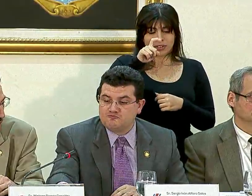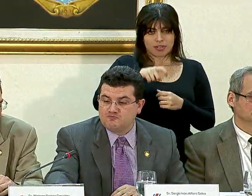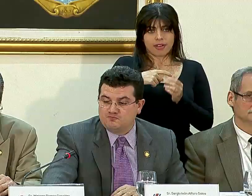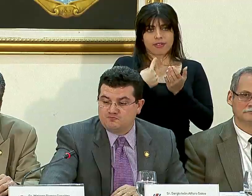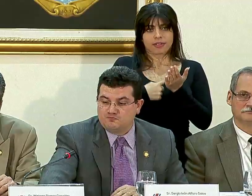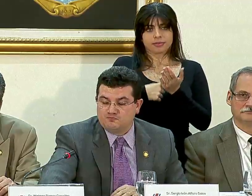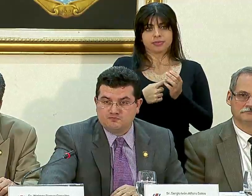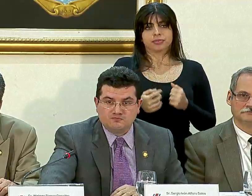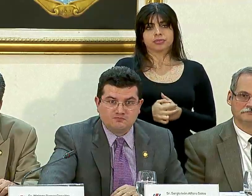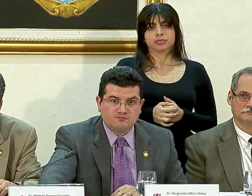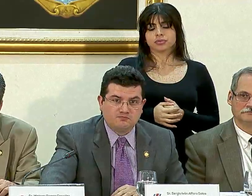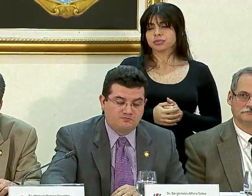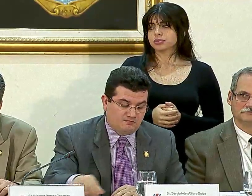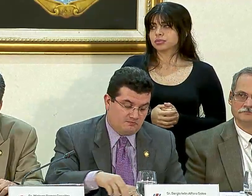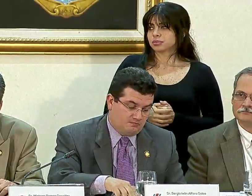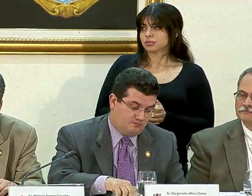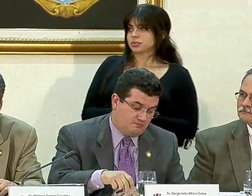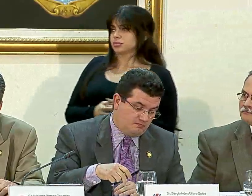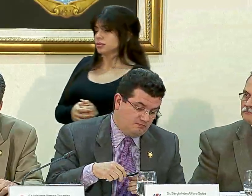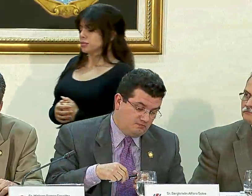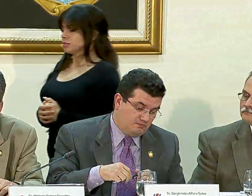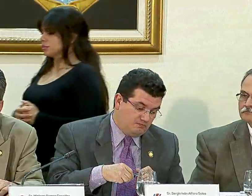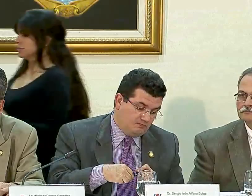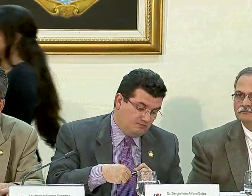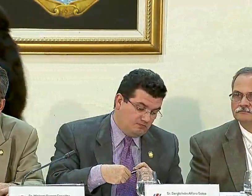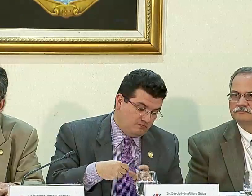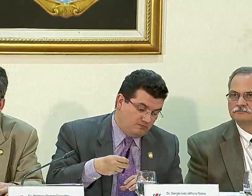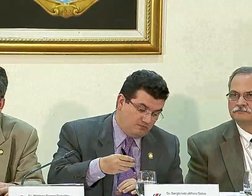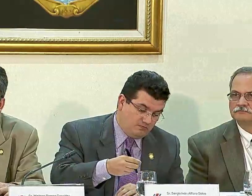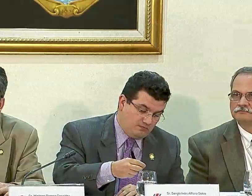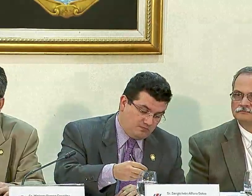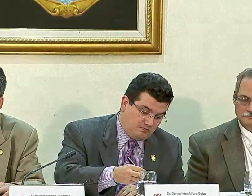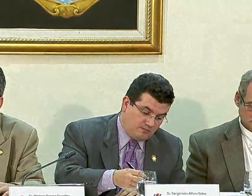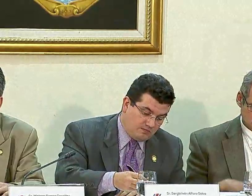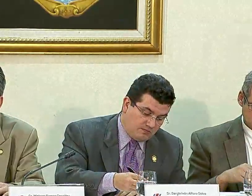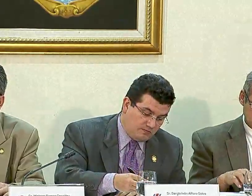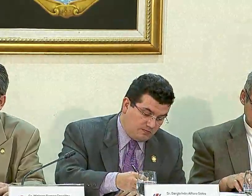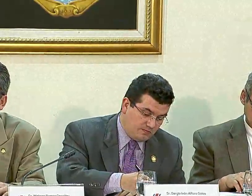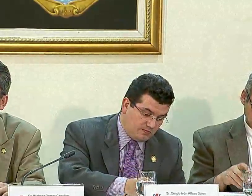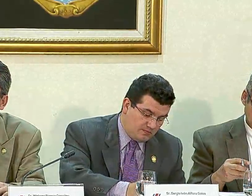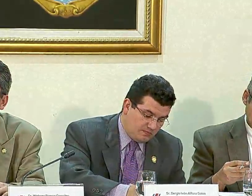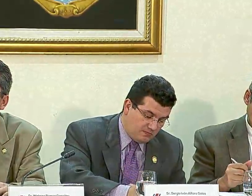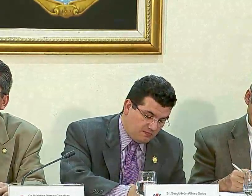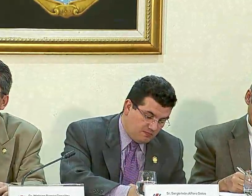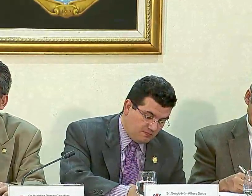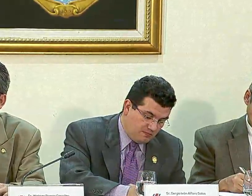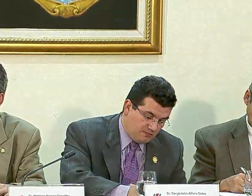discusión. Continuamos con las consultas. Denis Mora, RTN Noticias.